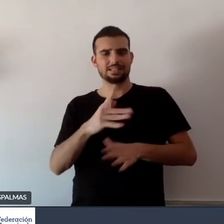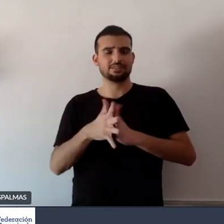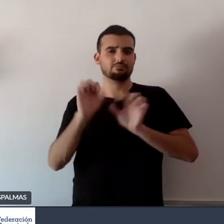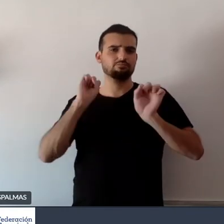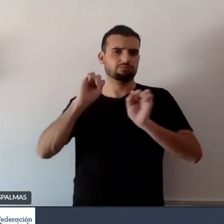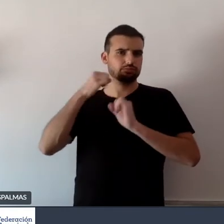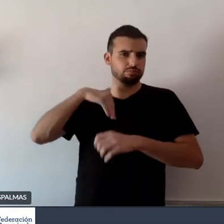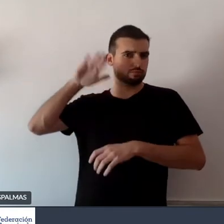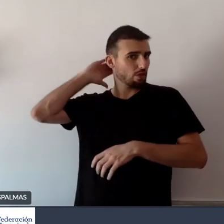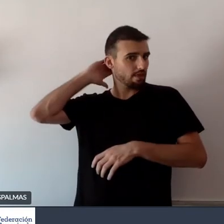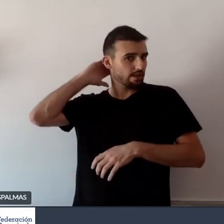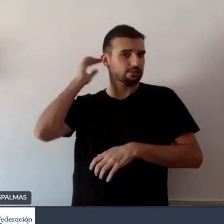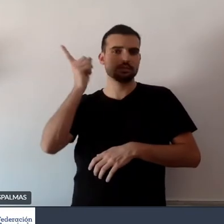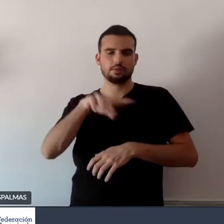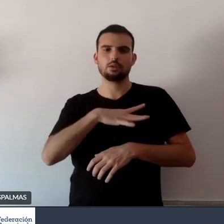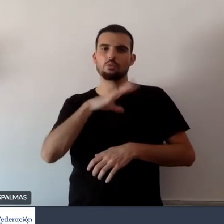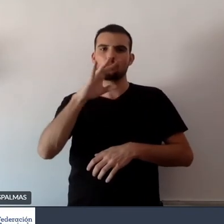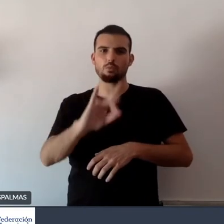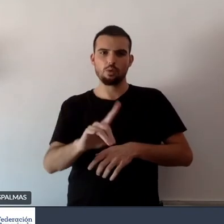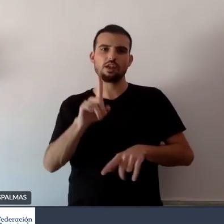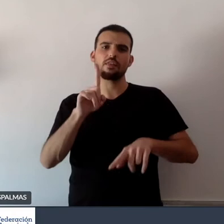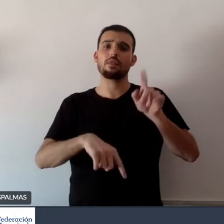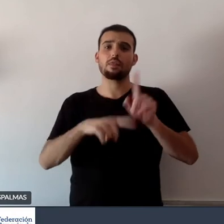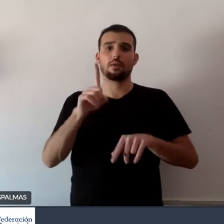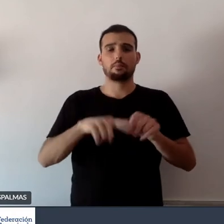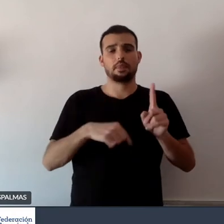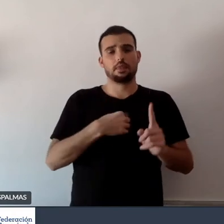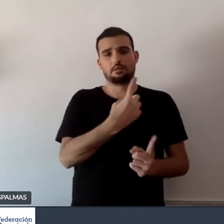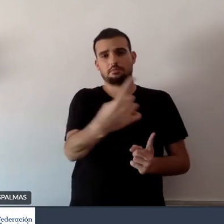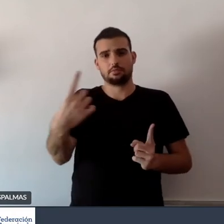abajo. Ahí es interpretación. Este jugador,